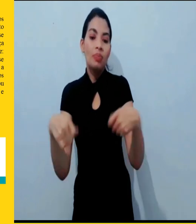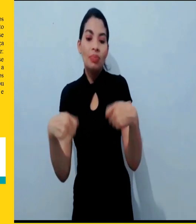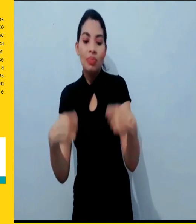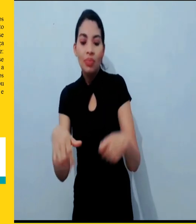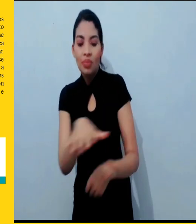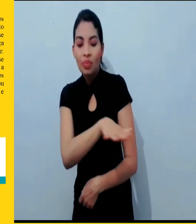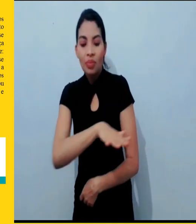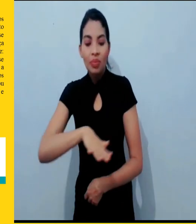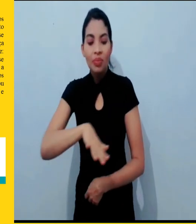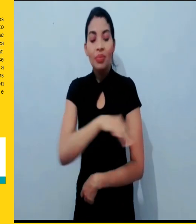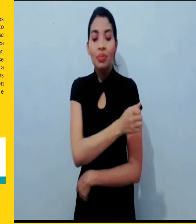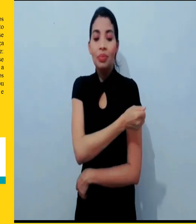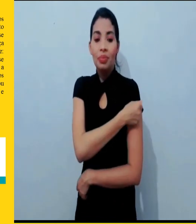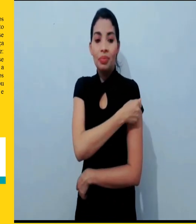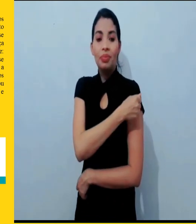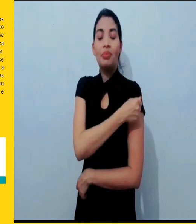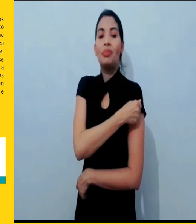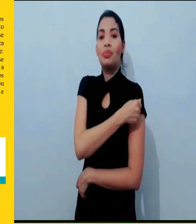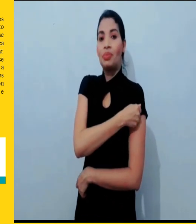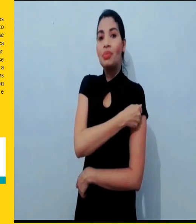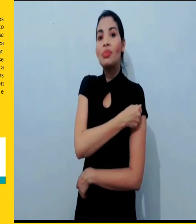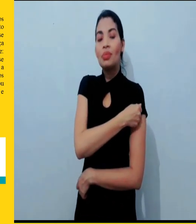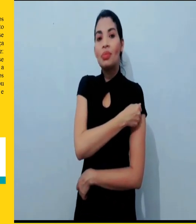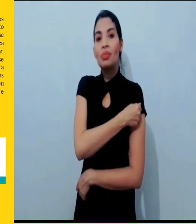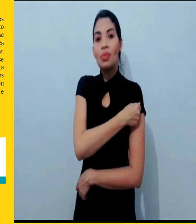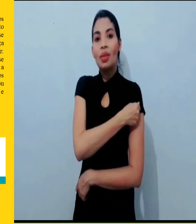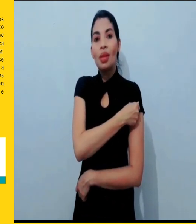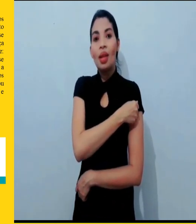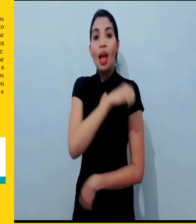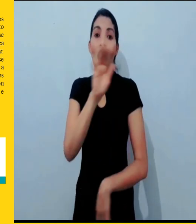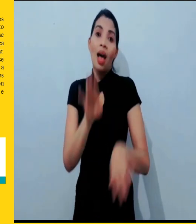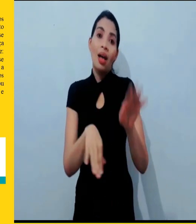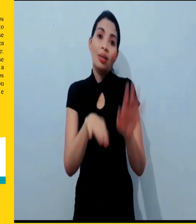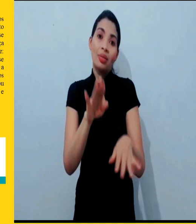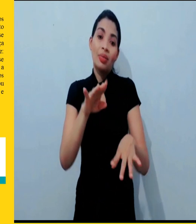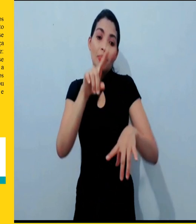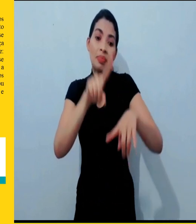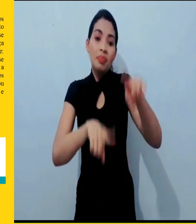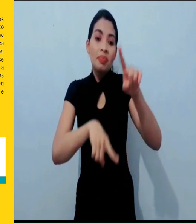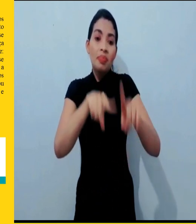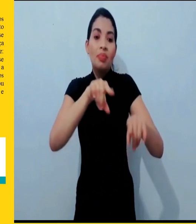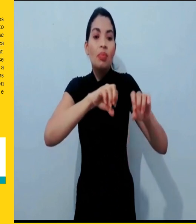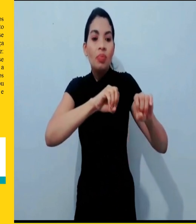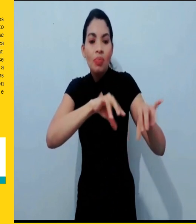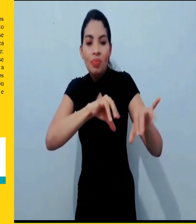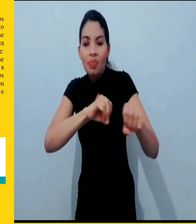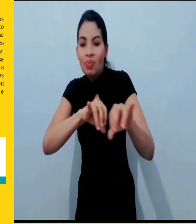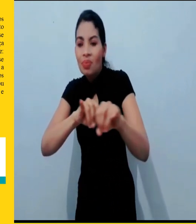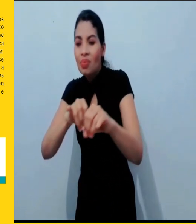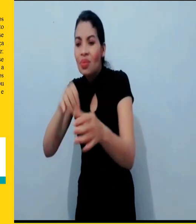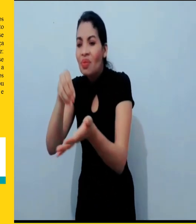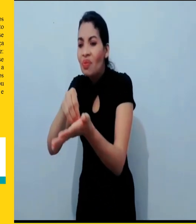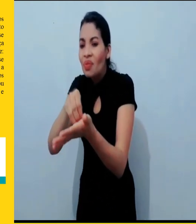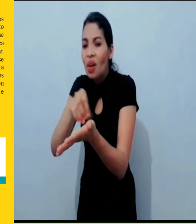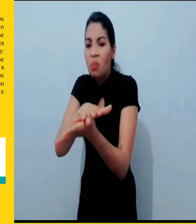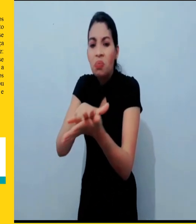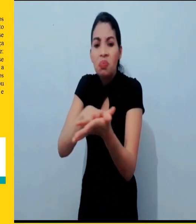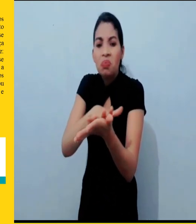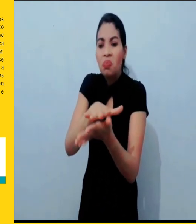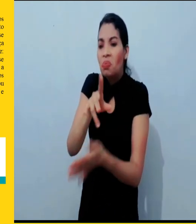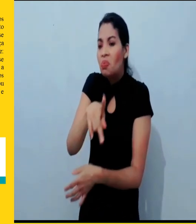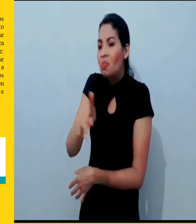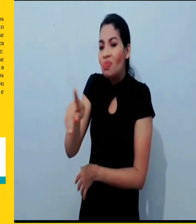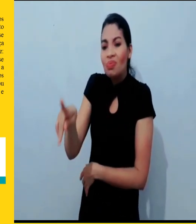as necessidades dos educandos. A falta de recursos didáticos é outro